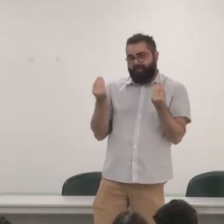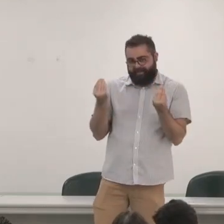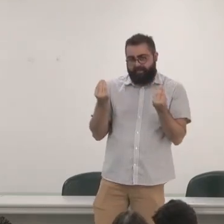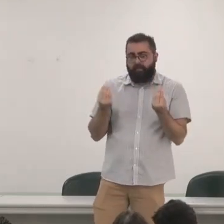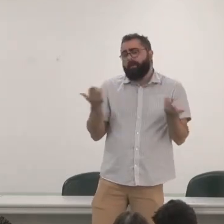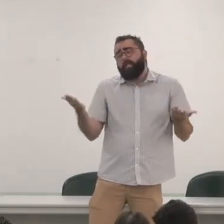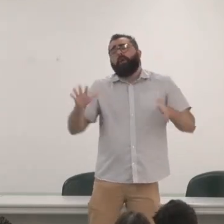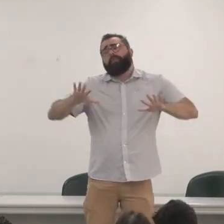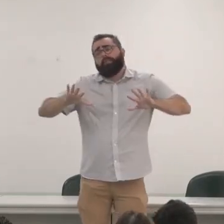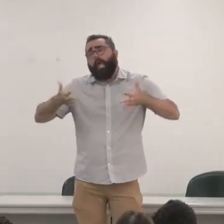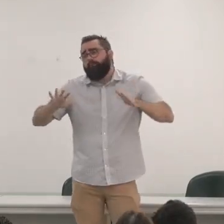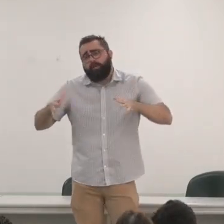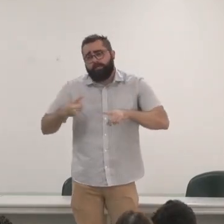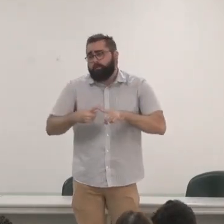muito.